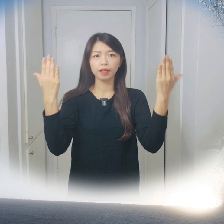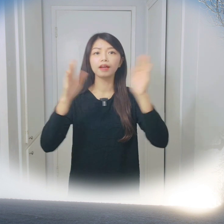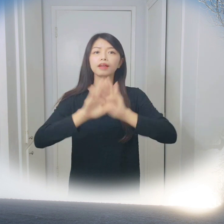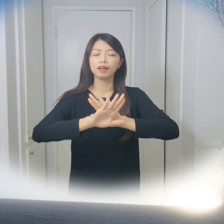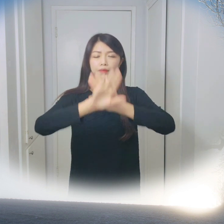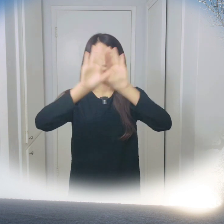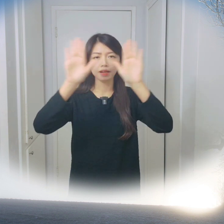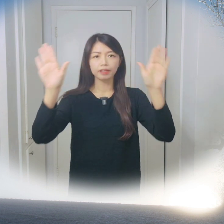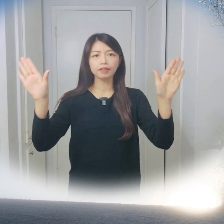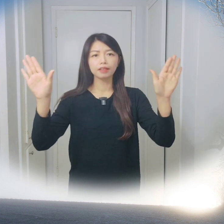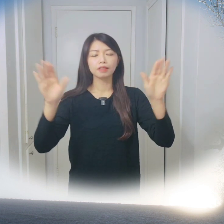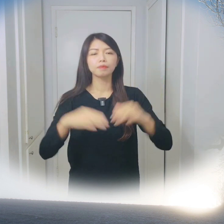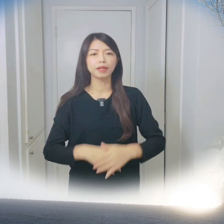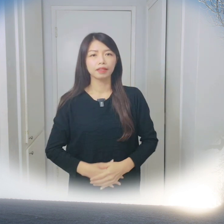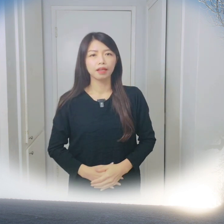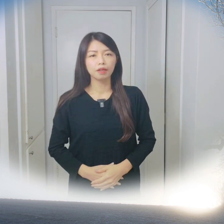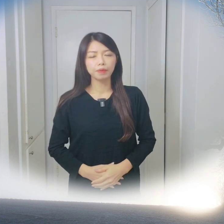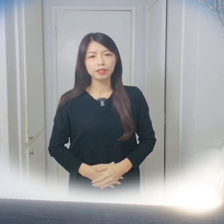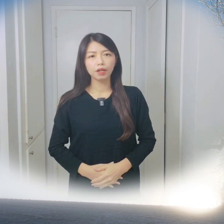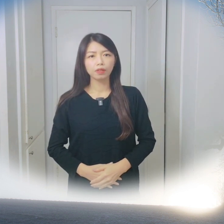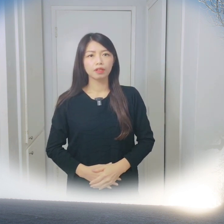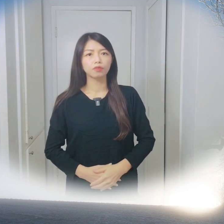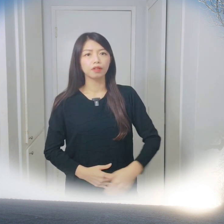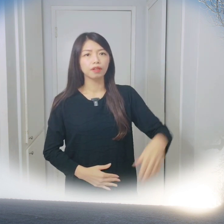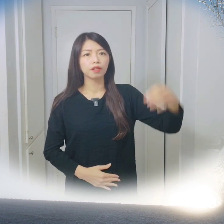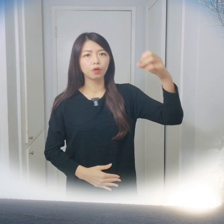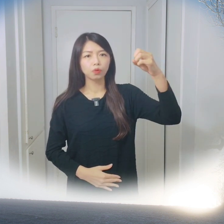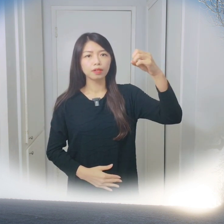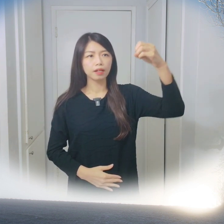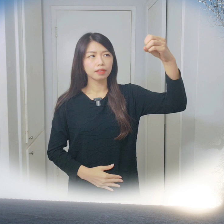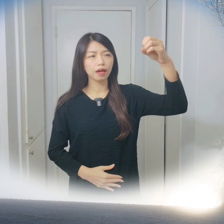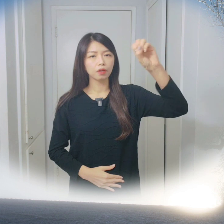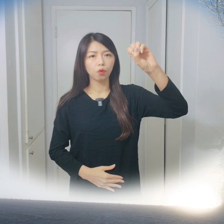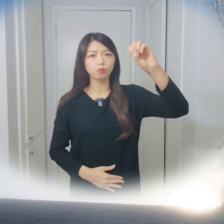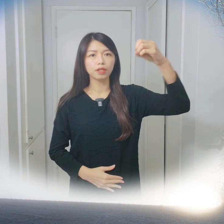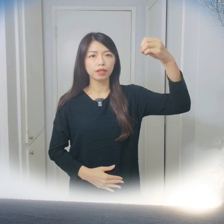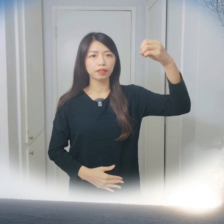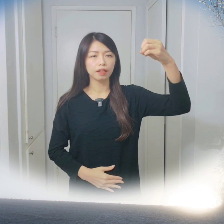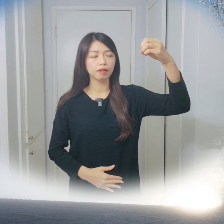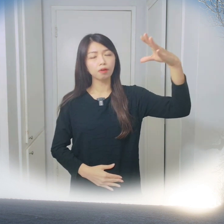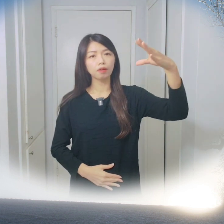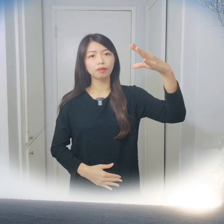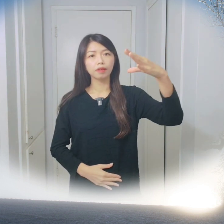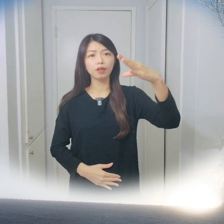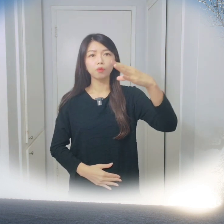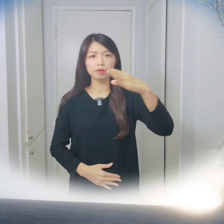하셔도 됩니다. 밝은 빛. 빛이라고 하는 뜻의 수어는 손을 살짝 오므린 이